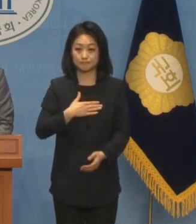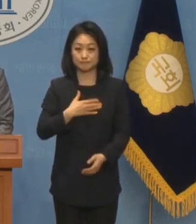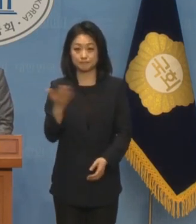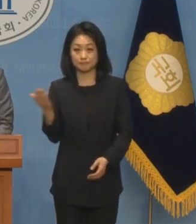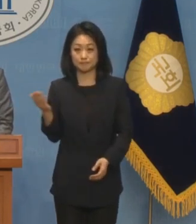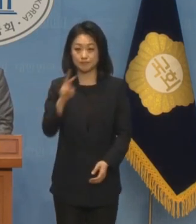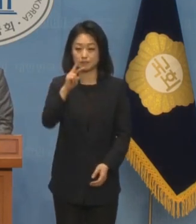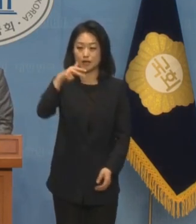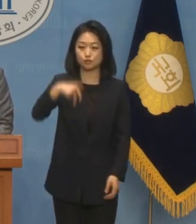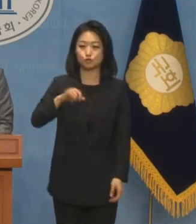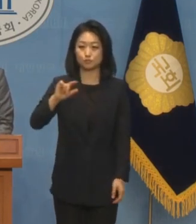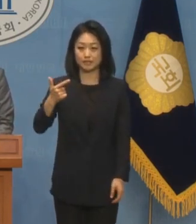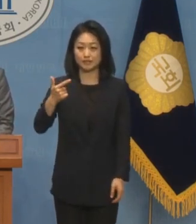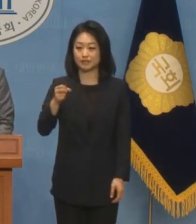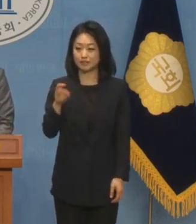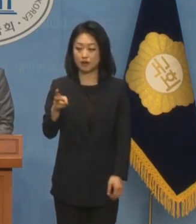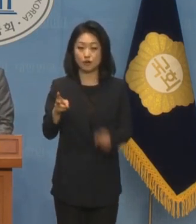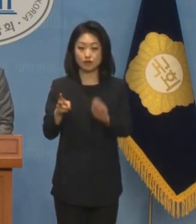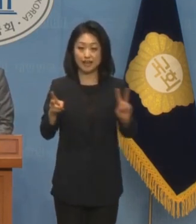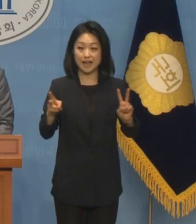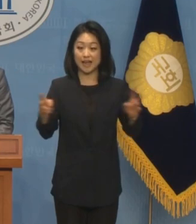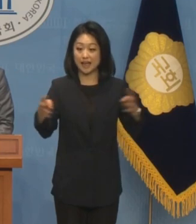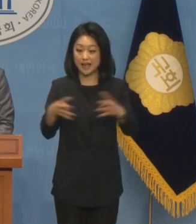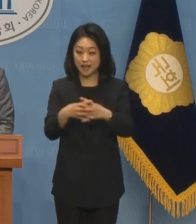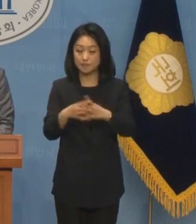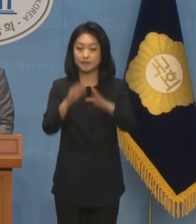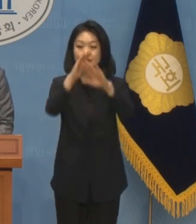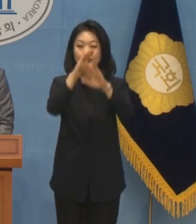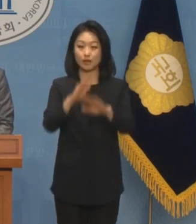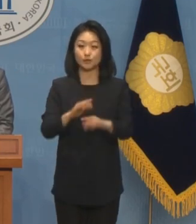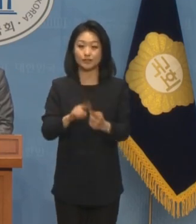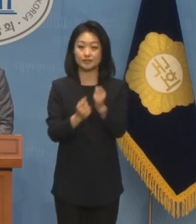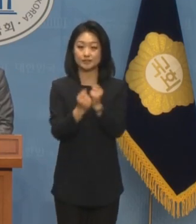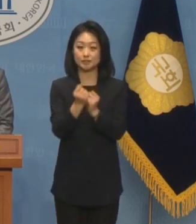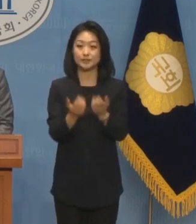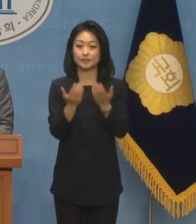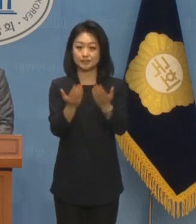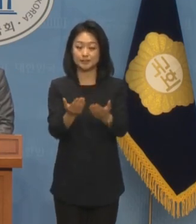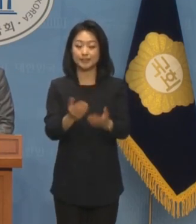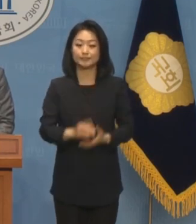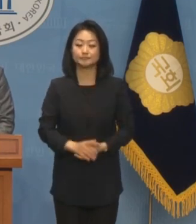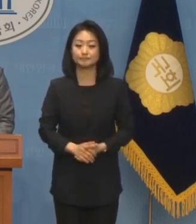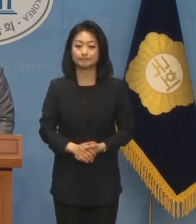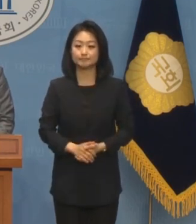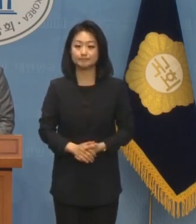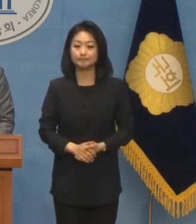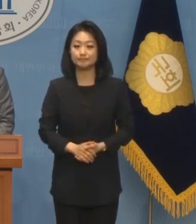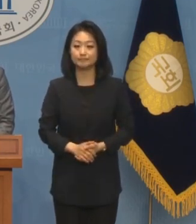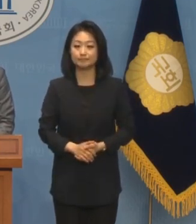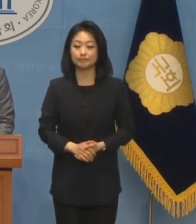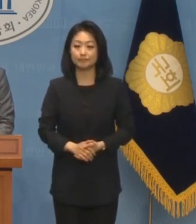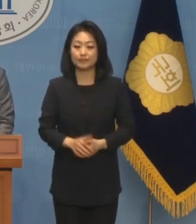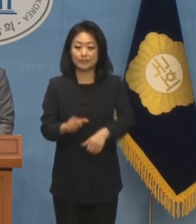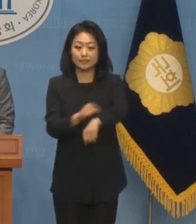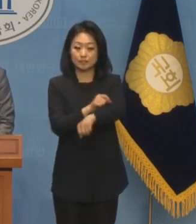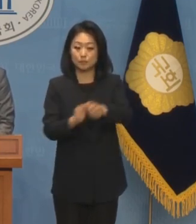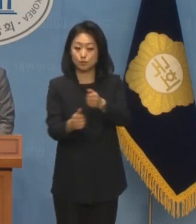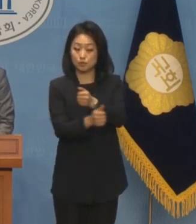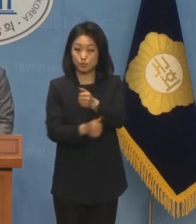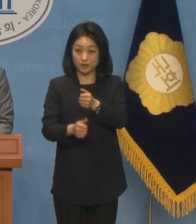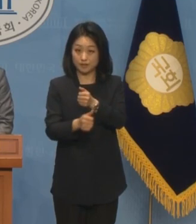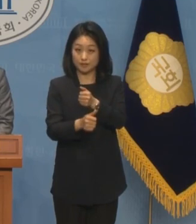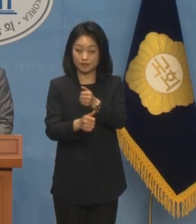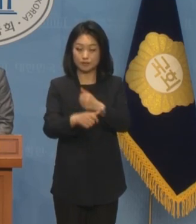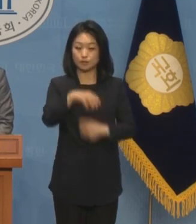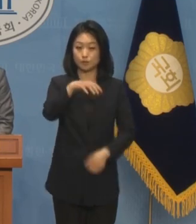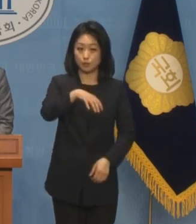수석 여야간의 합의한 내용에 대해서 말씀드리 도록 하겠습니다에 특조위 구성에